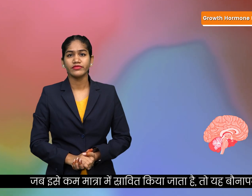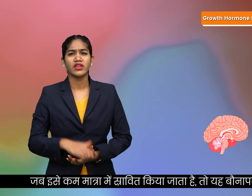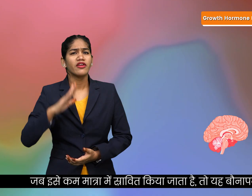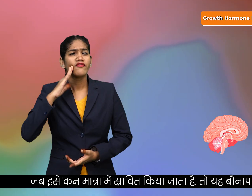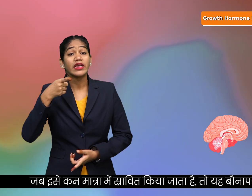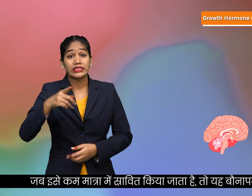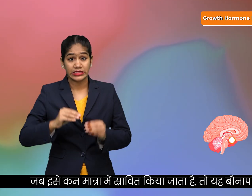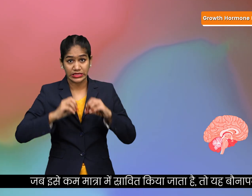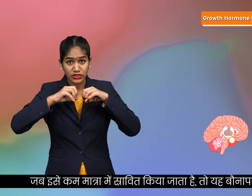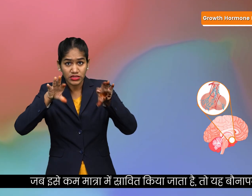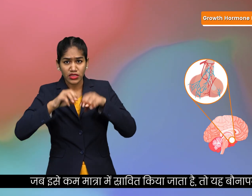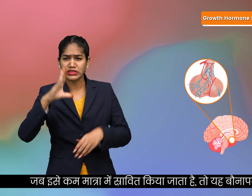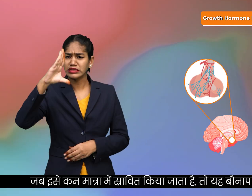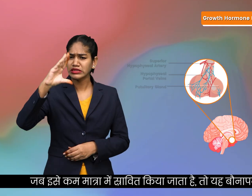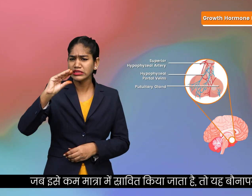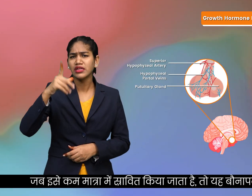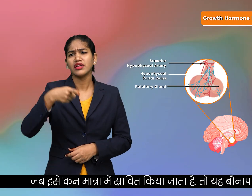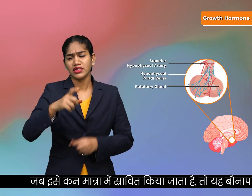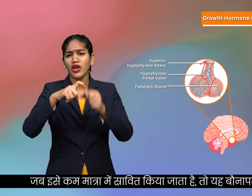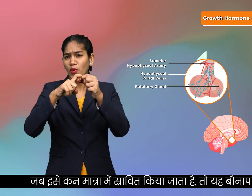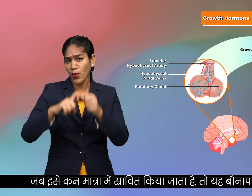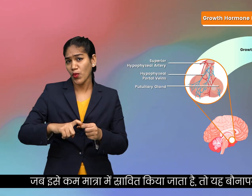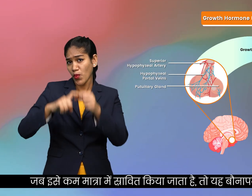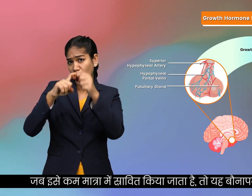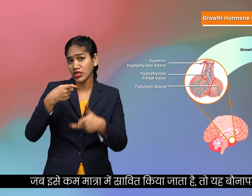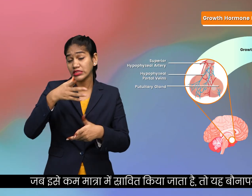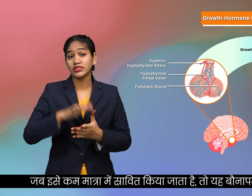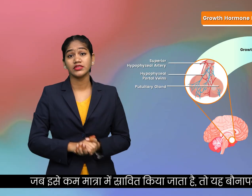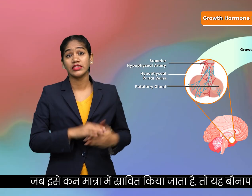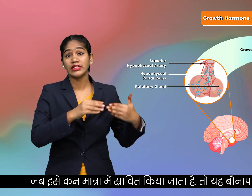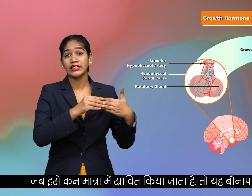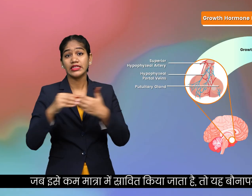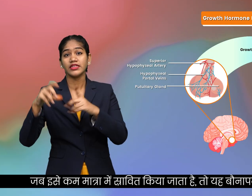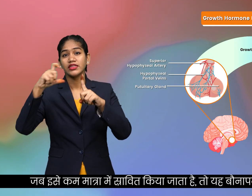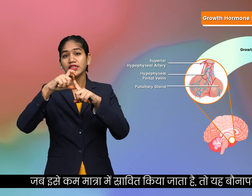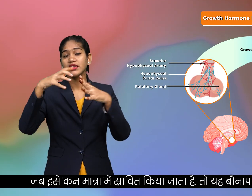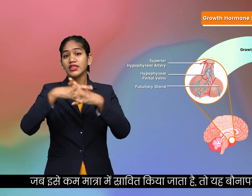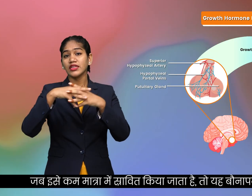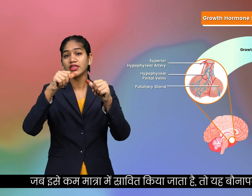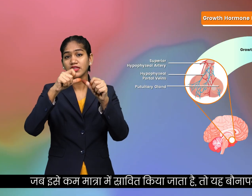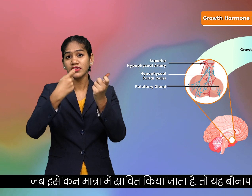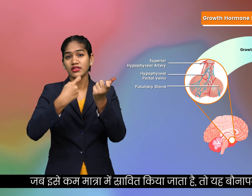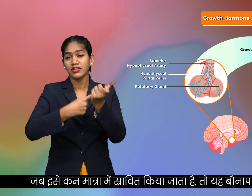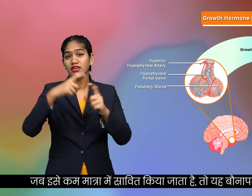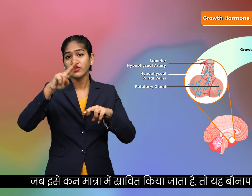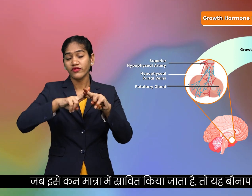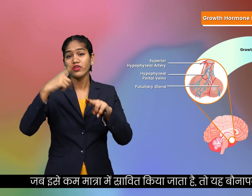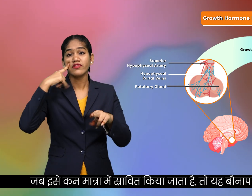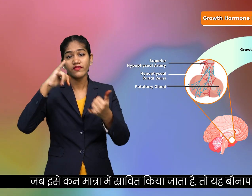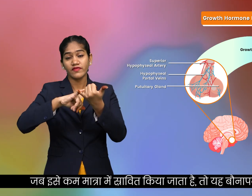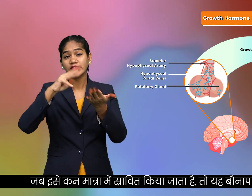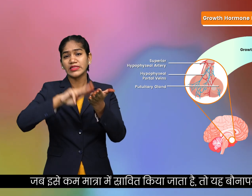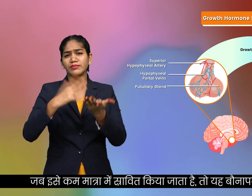जब इसे कम मात्रा में स्रावित किया जाता है तो यह बौनापन की